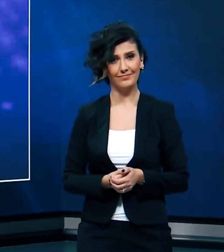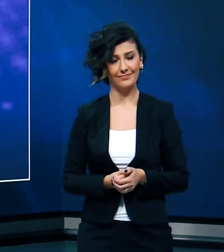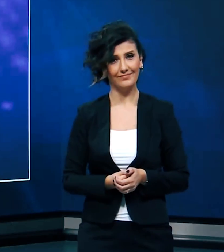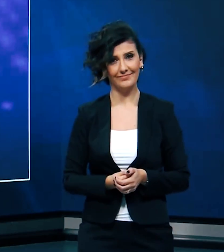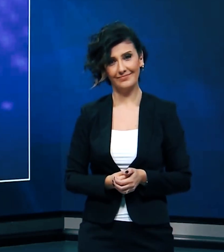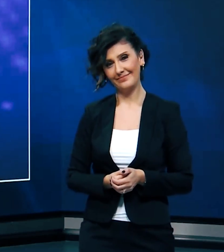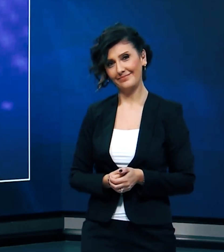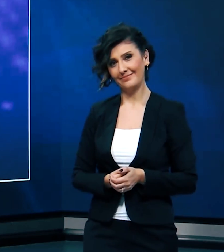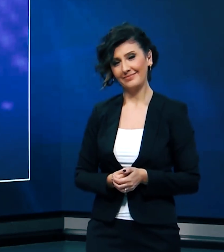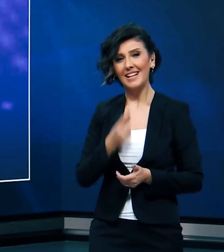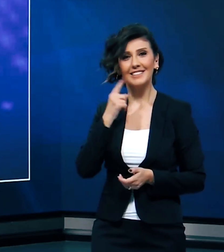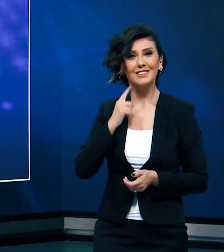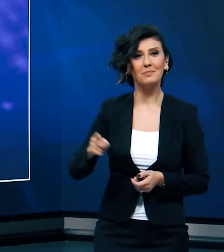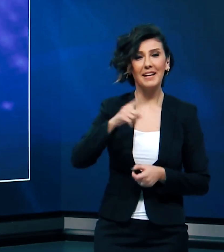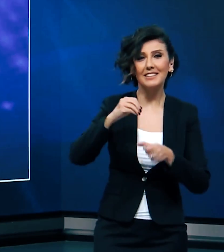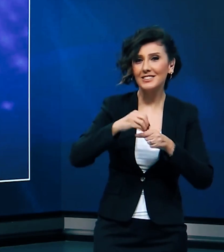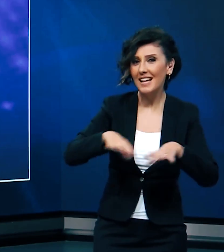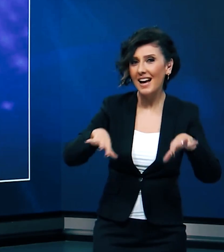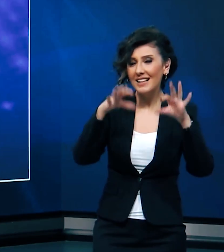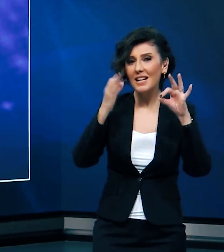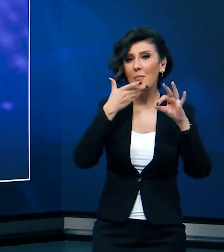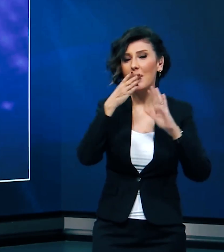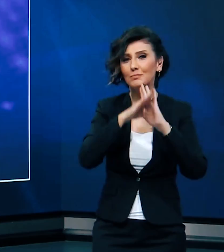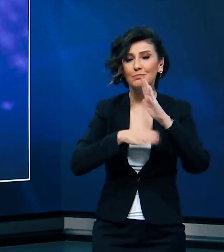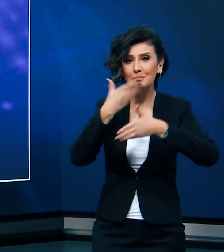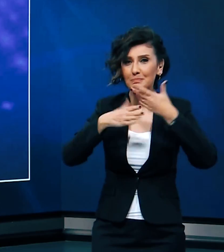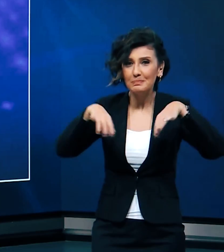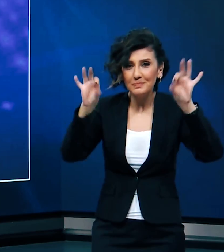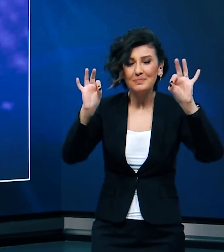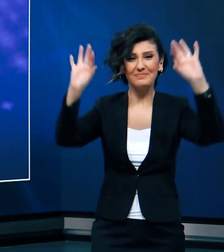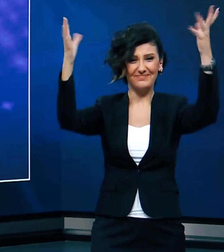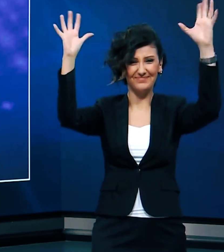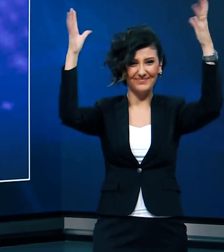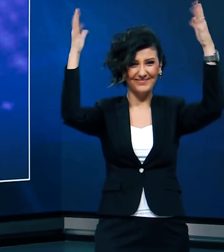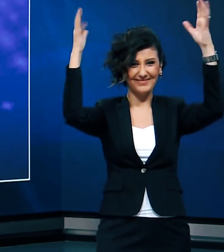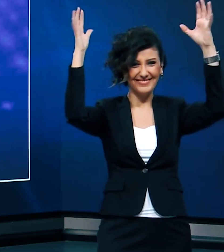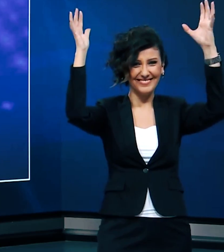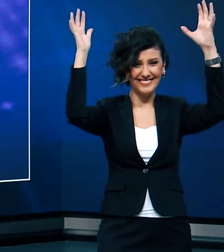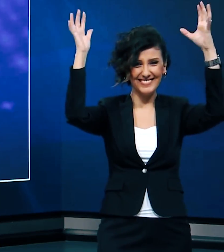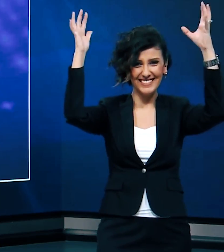İşitme engelliler için hazırladığımız haberlerimizi aktardık. Hoşçakalın.